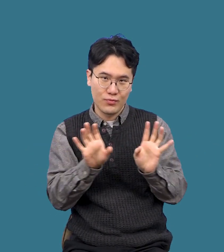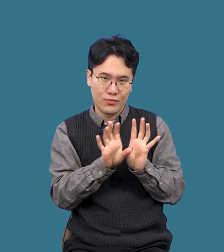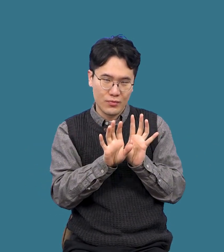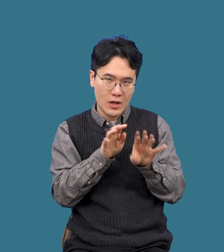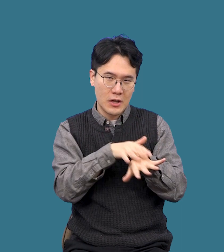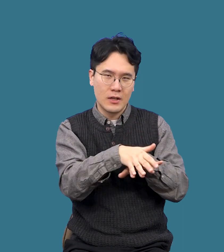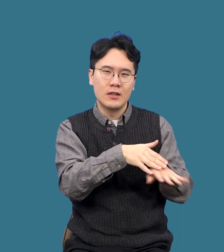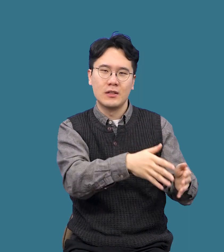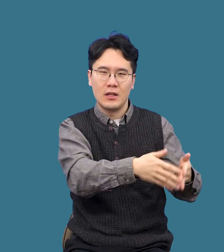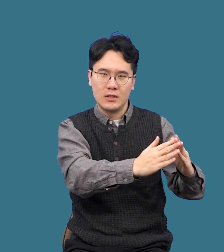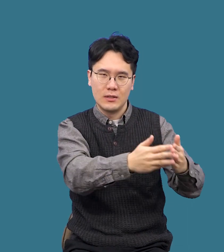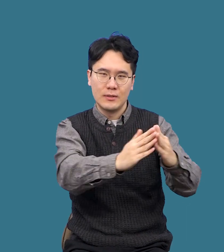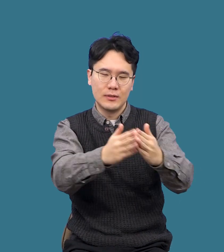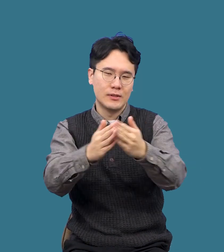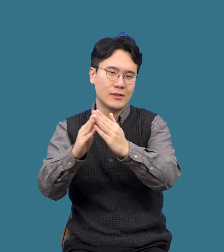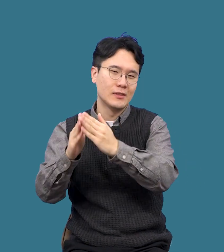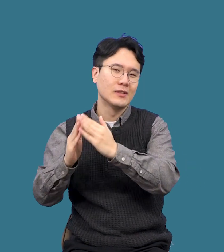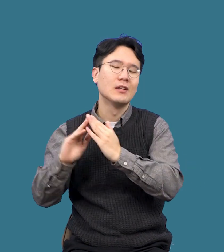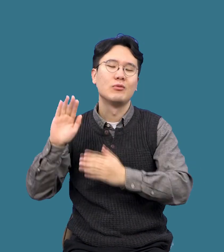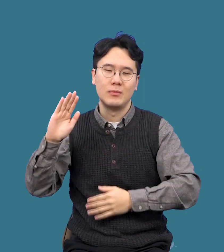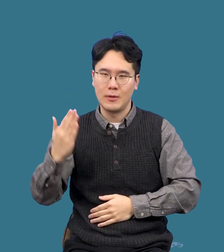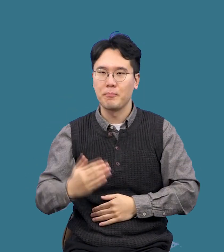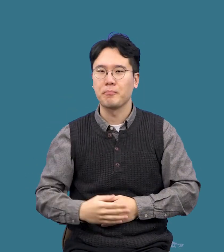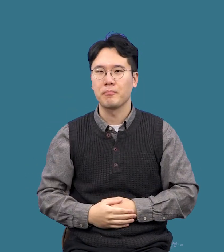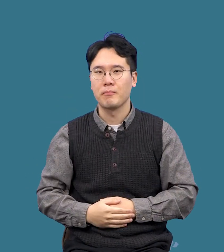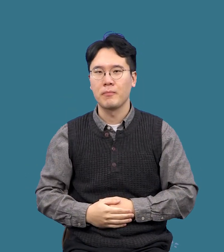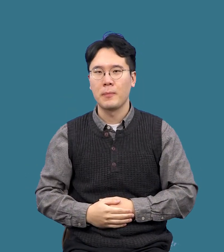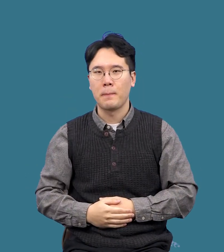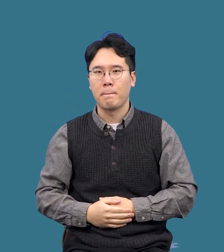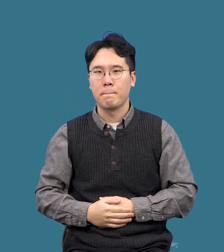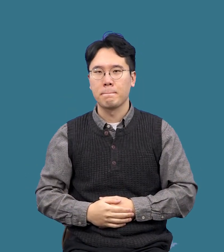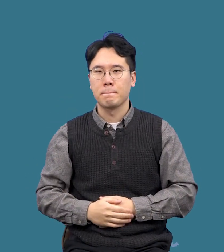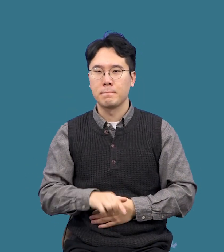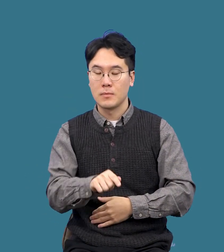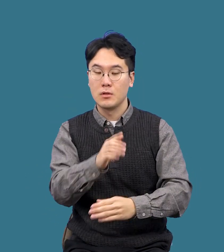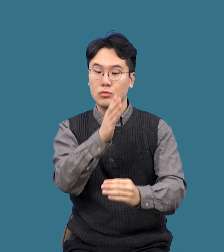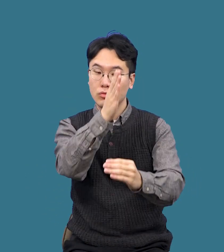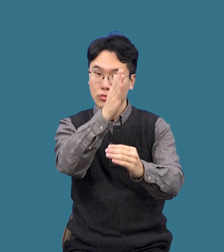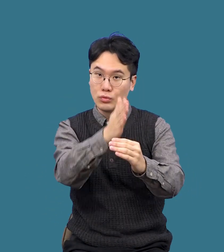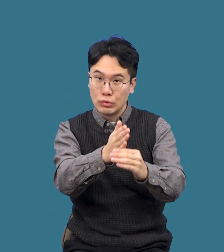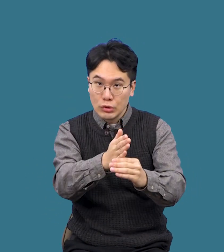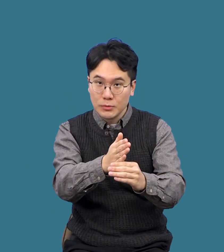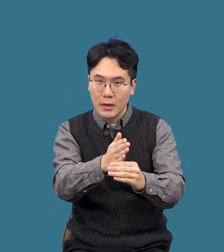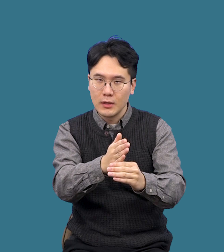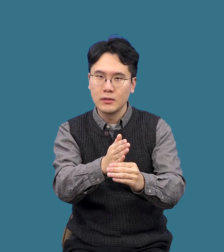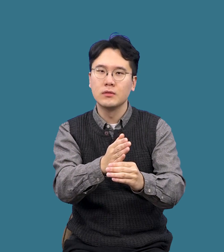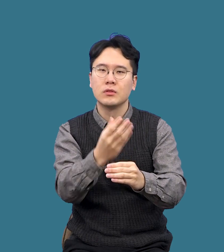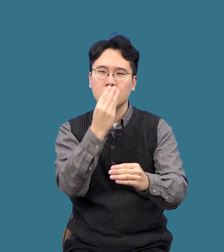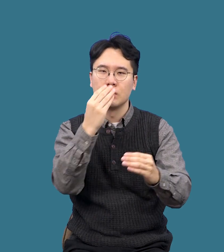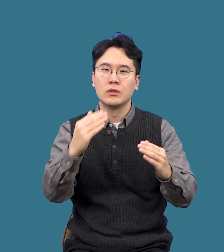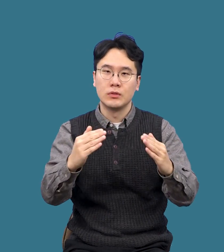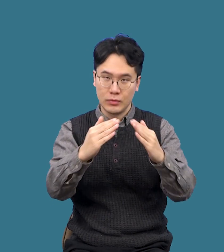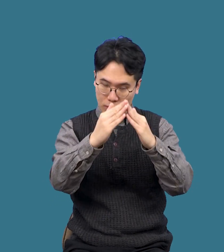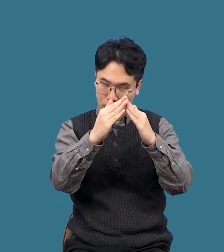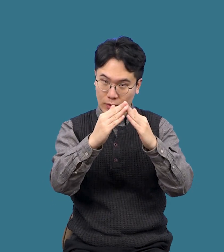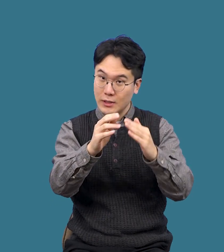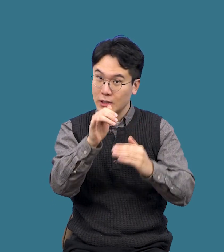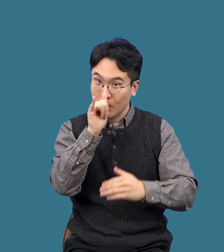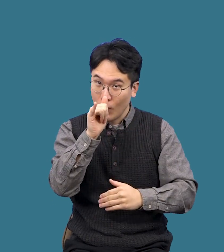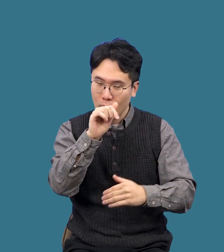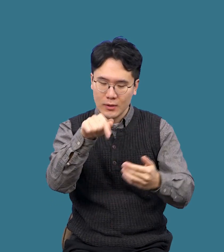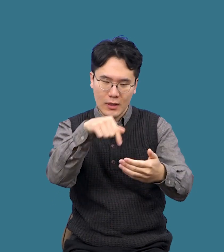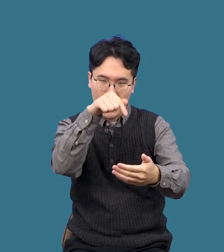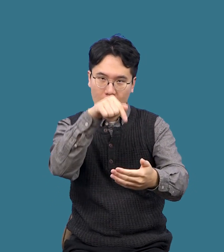텐트를 치게 됩니다. 이 진의 중심 한복판에 회막이 있고 회막 안에